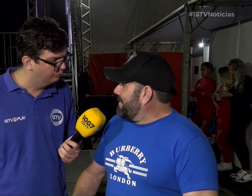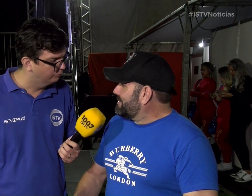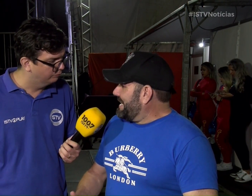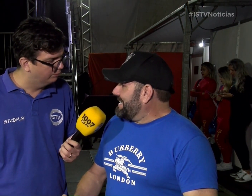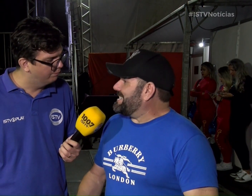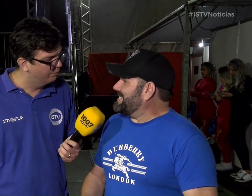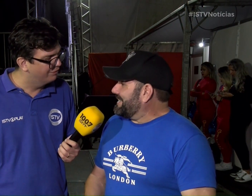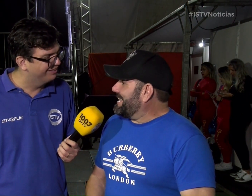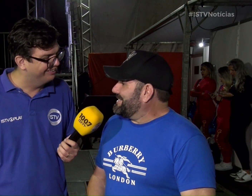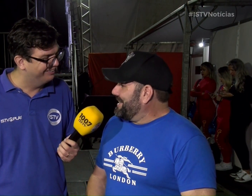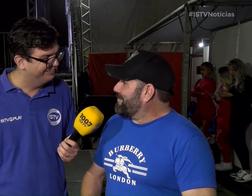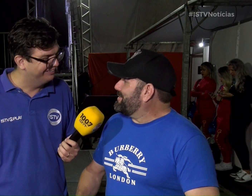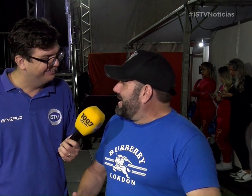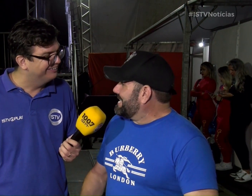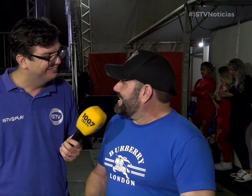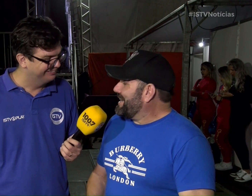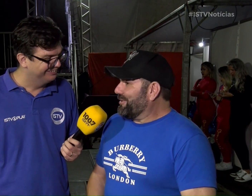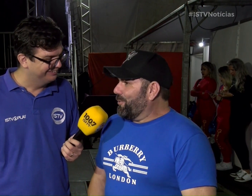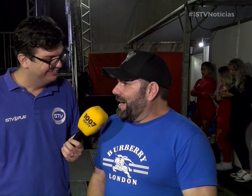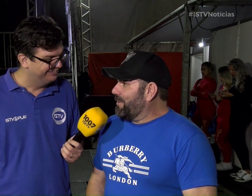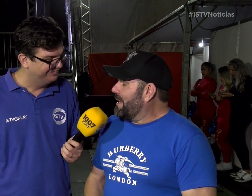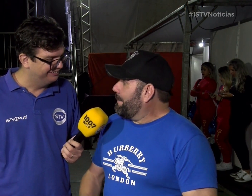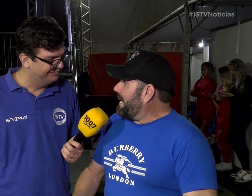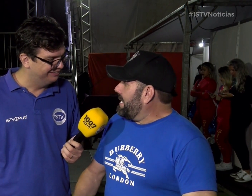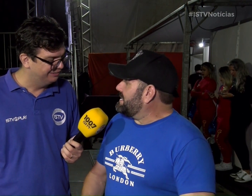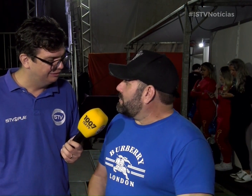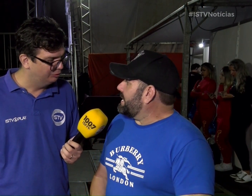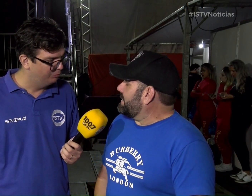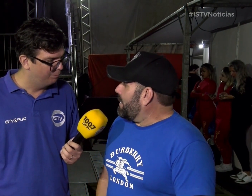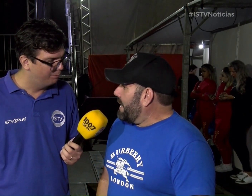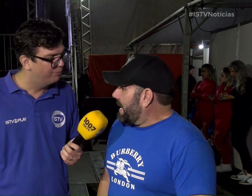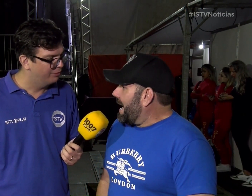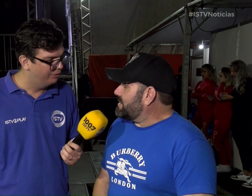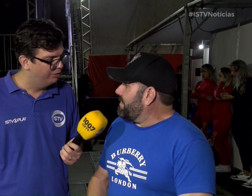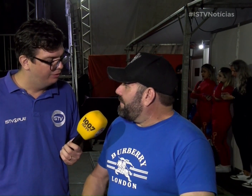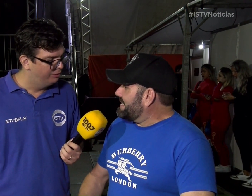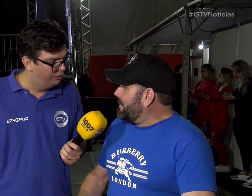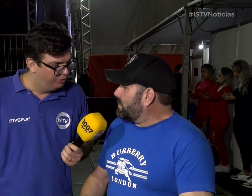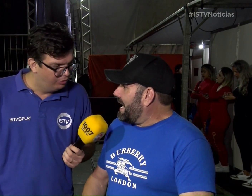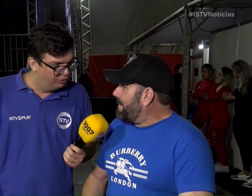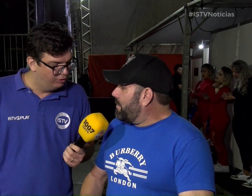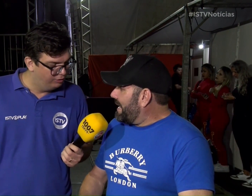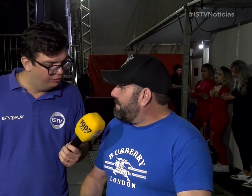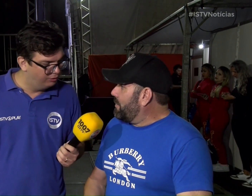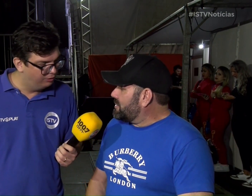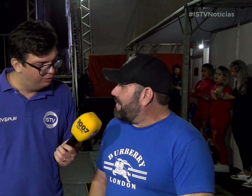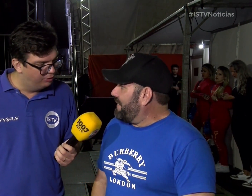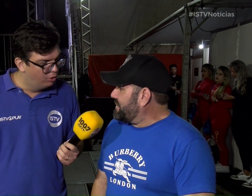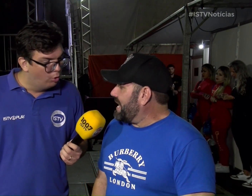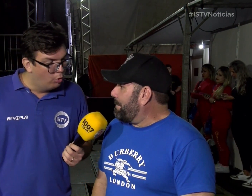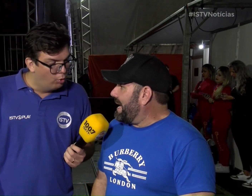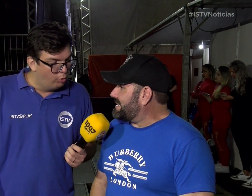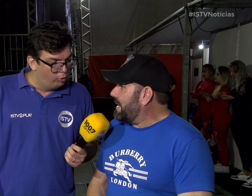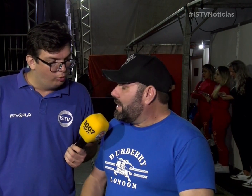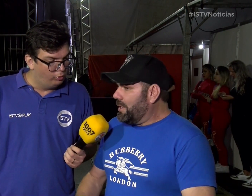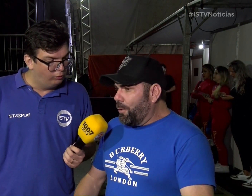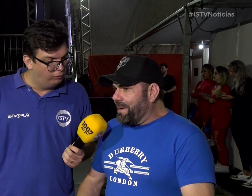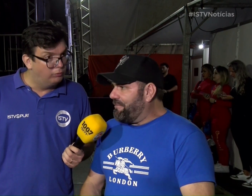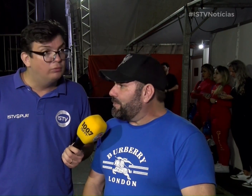os 365 dias do ano. Parabenizar o secretário Ney Carlos, que vem fazendo um trabalho maravilhoso à frente da pasta, e o prefeito